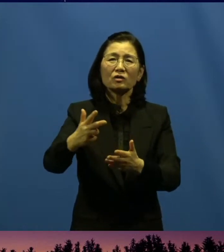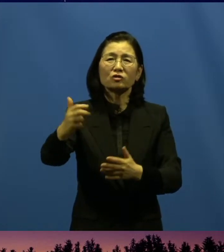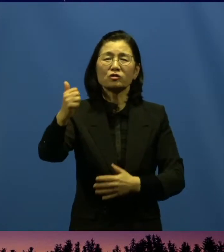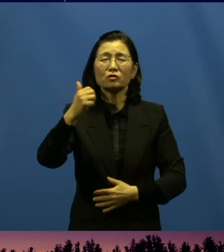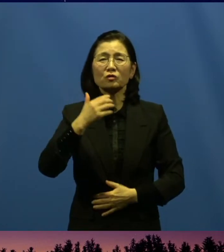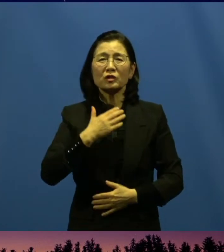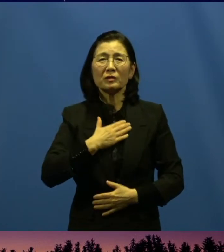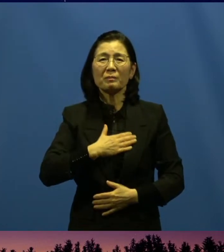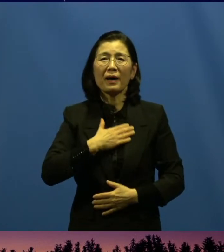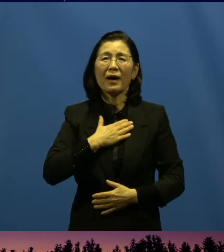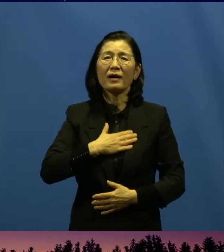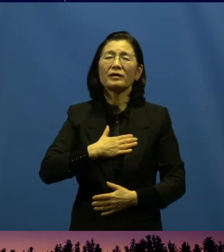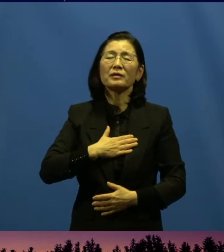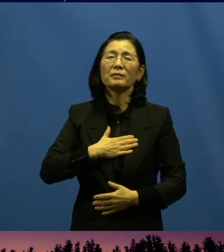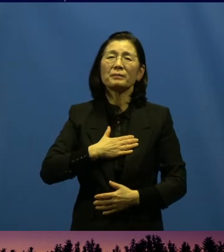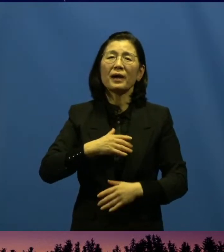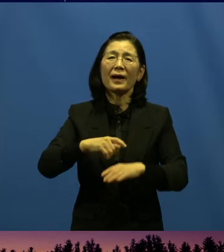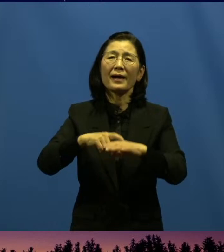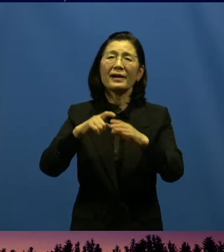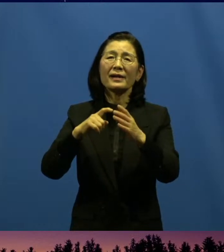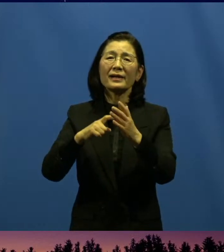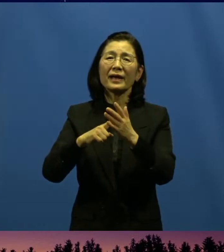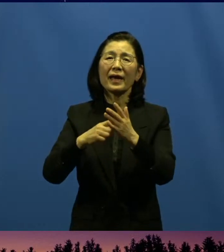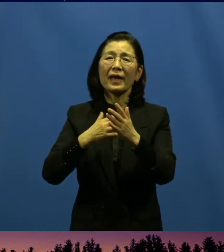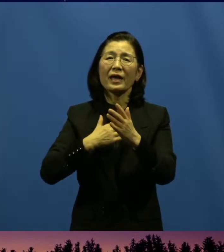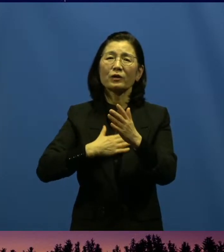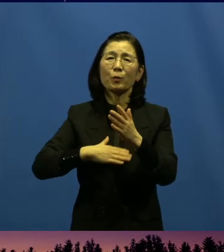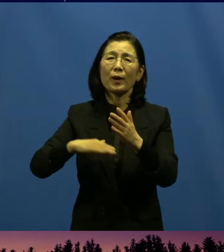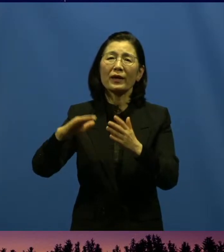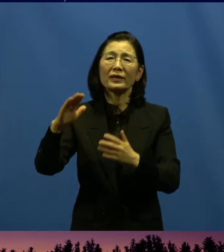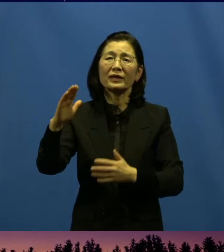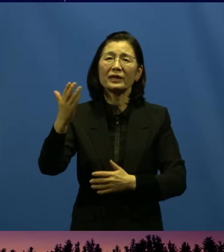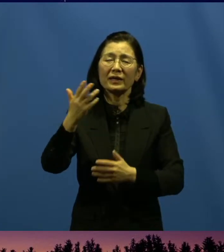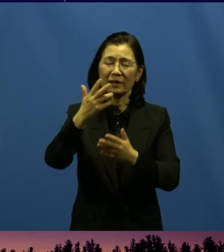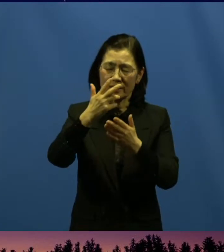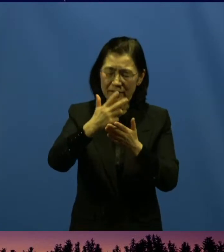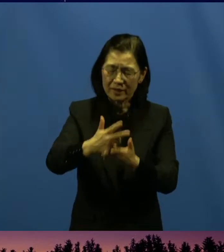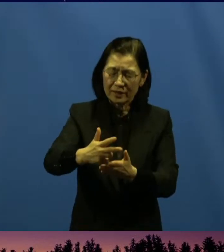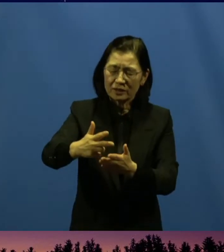한가운데서 주님 마음 알게 되리.